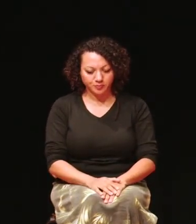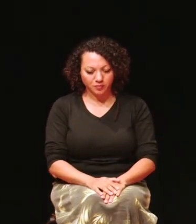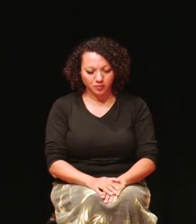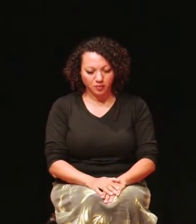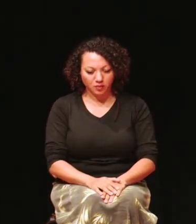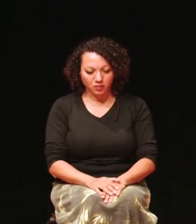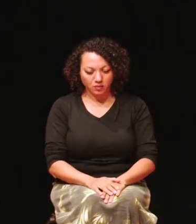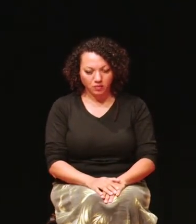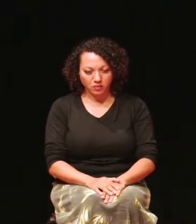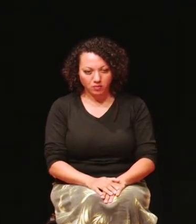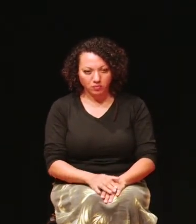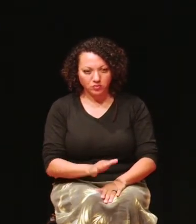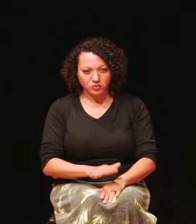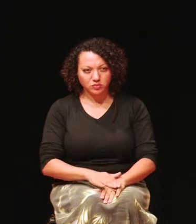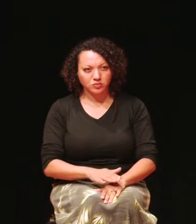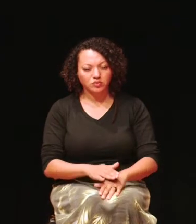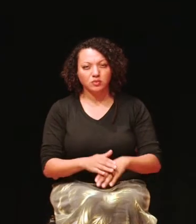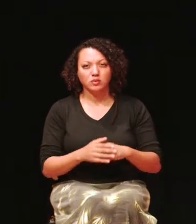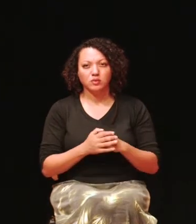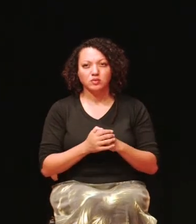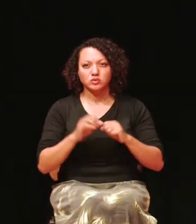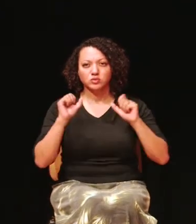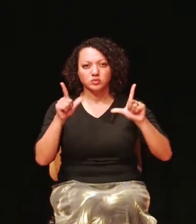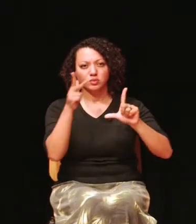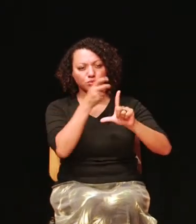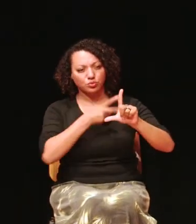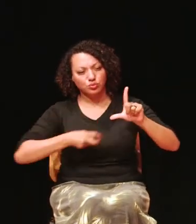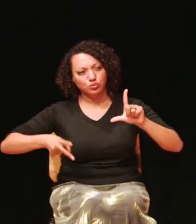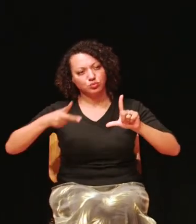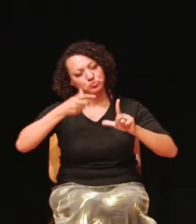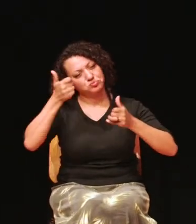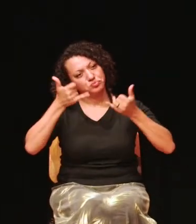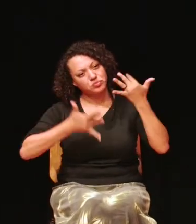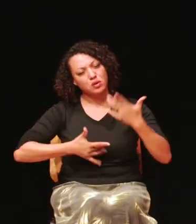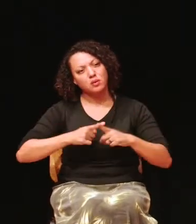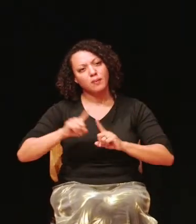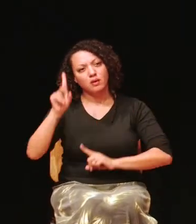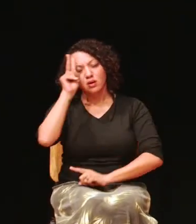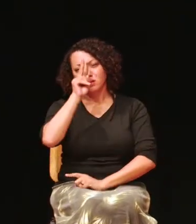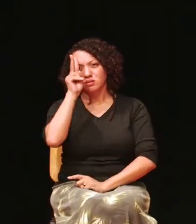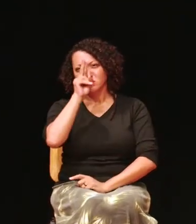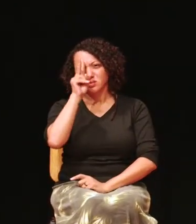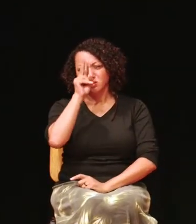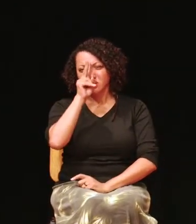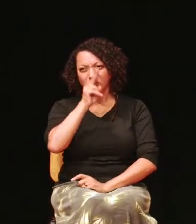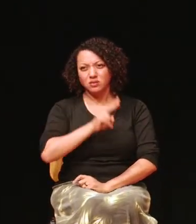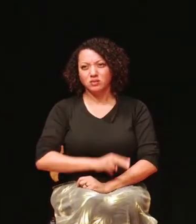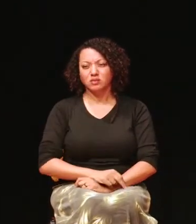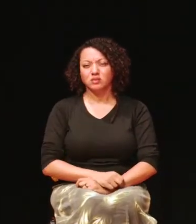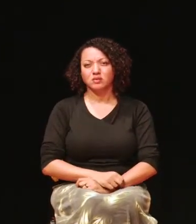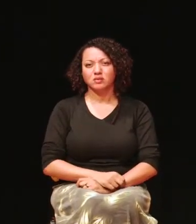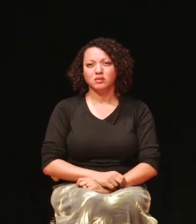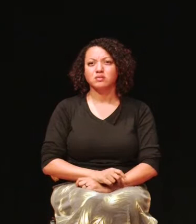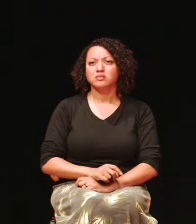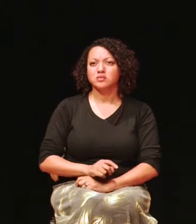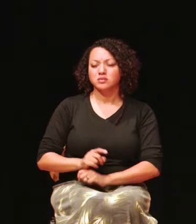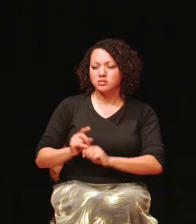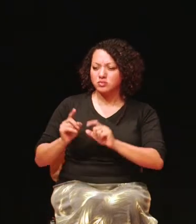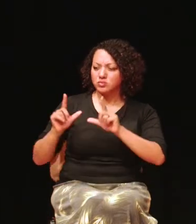fazendo leituras das obras em si. Mas que histórias as obras